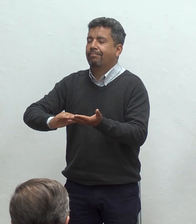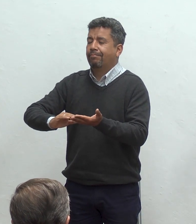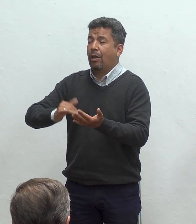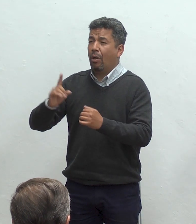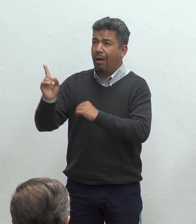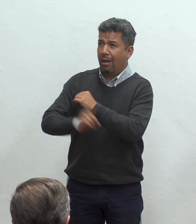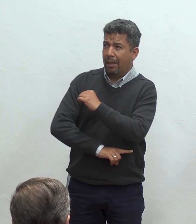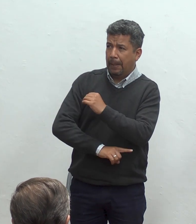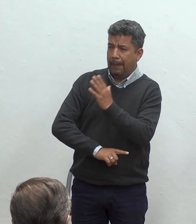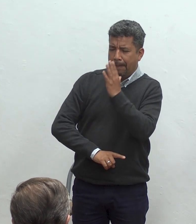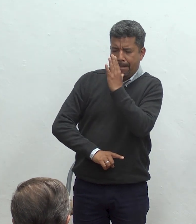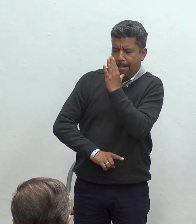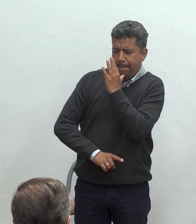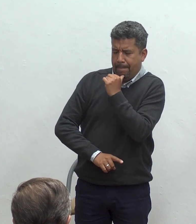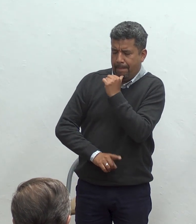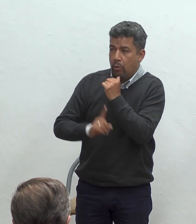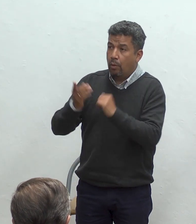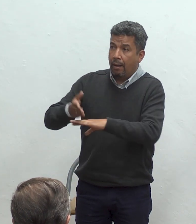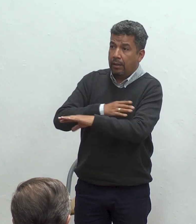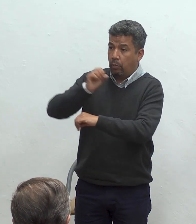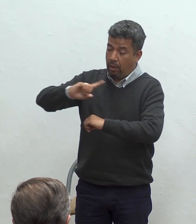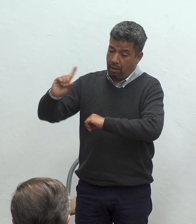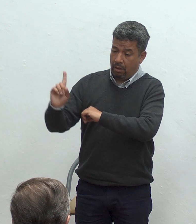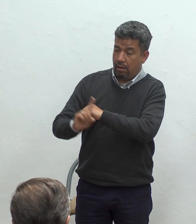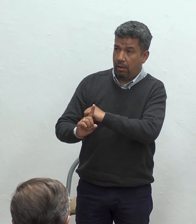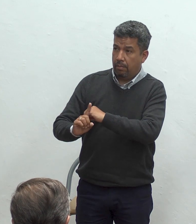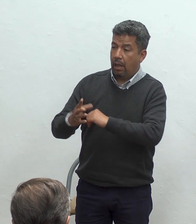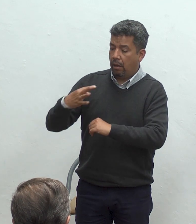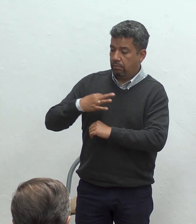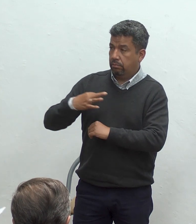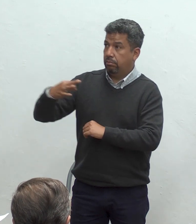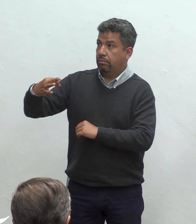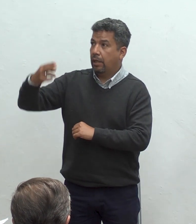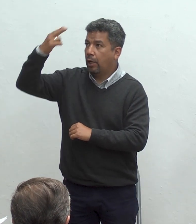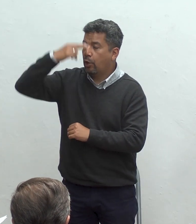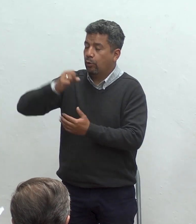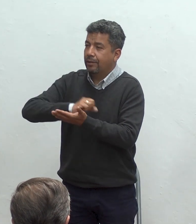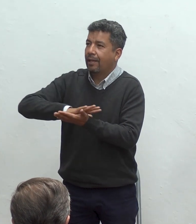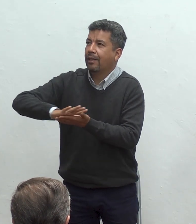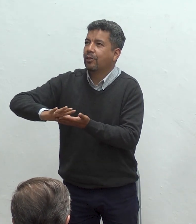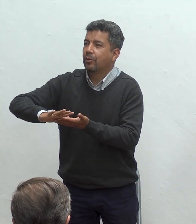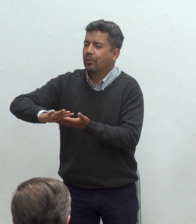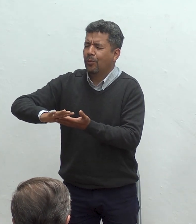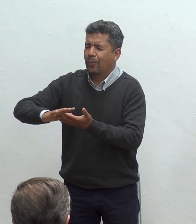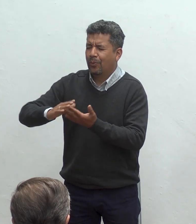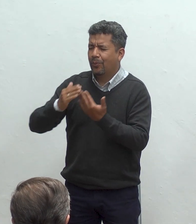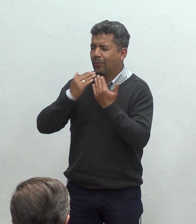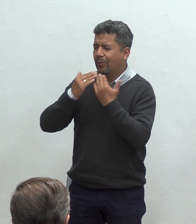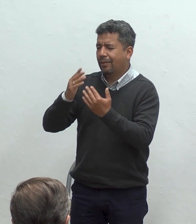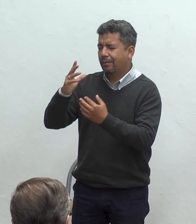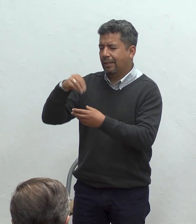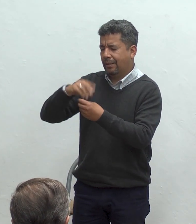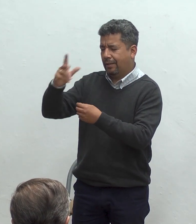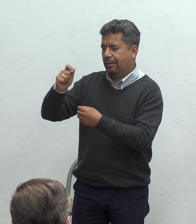ninguna condenación, porque el único que podía condenarnos nos ha llamado ahora hijos santos en Cristo